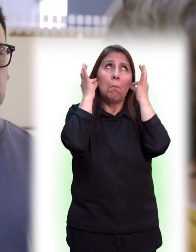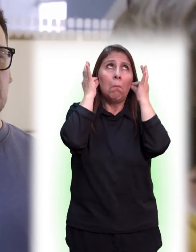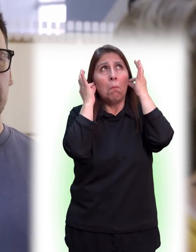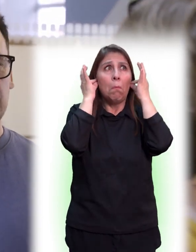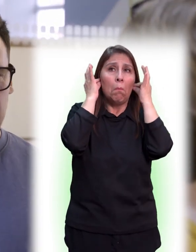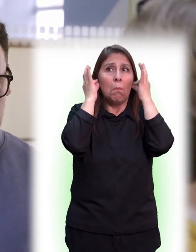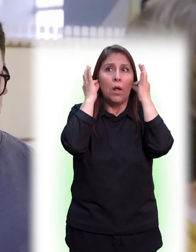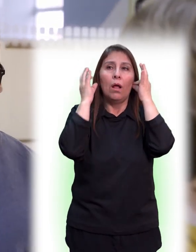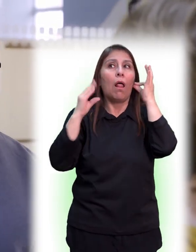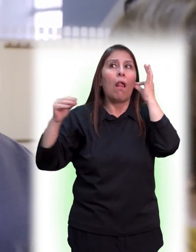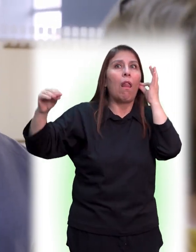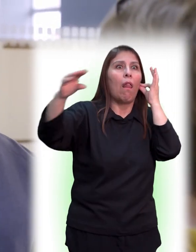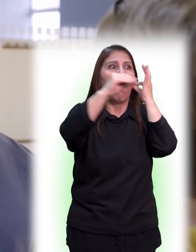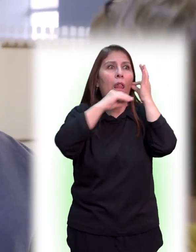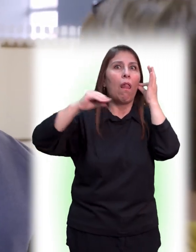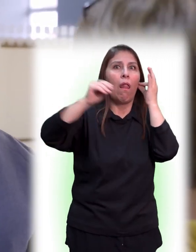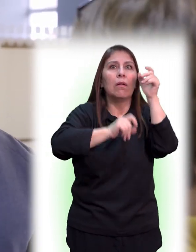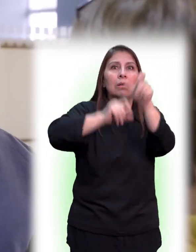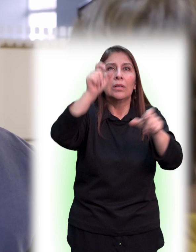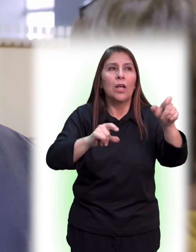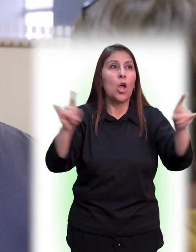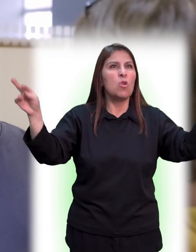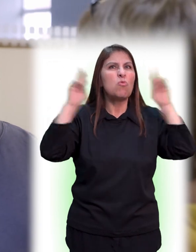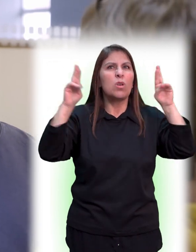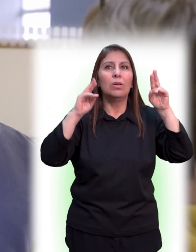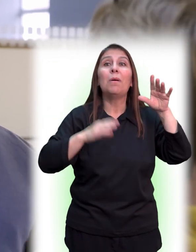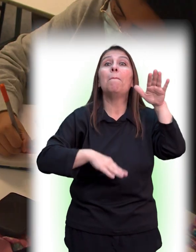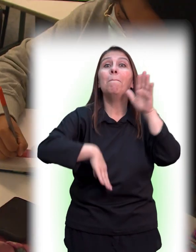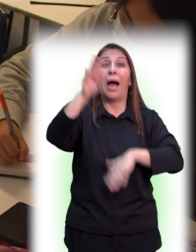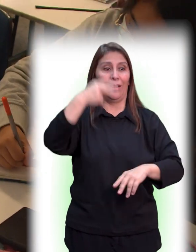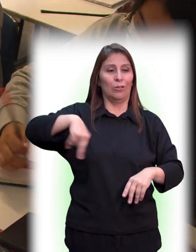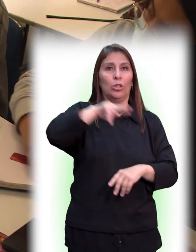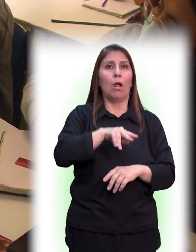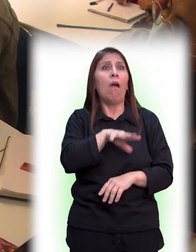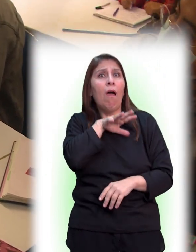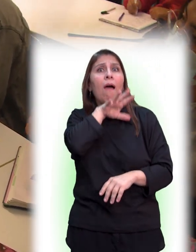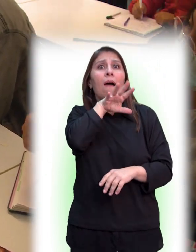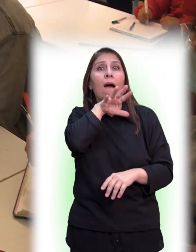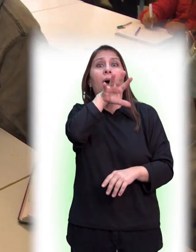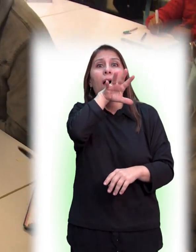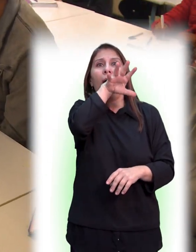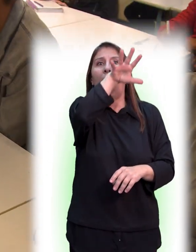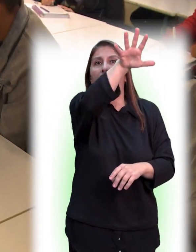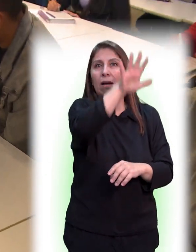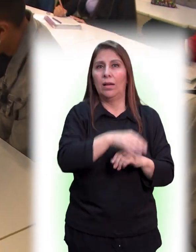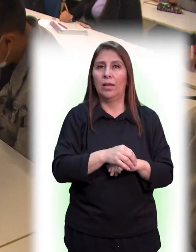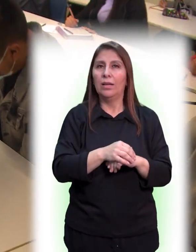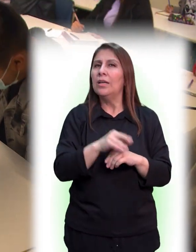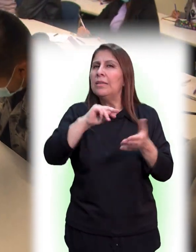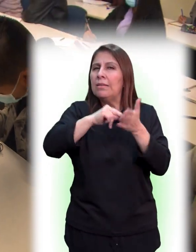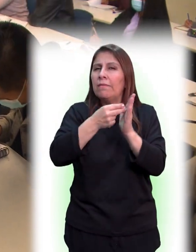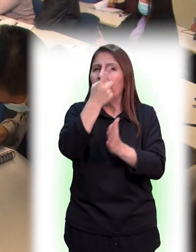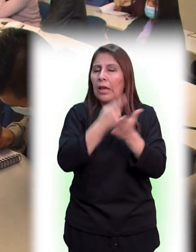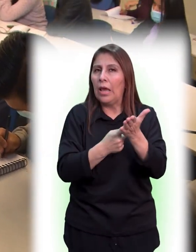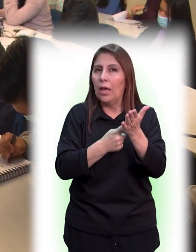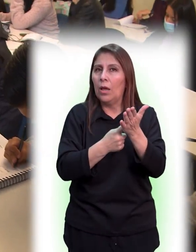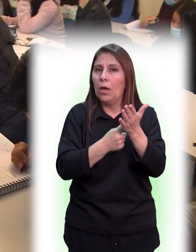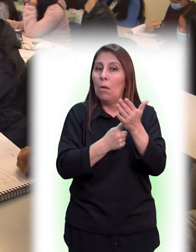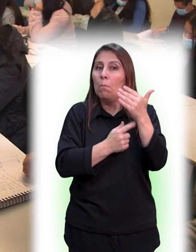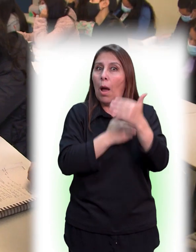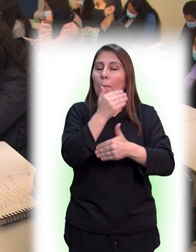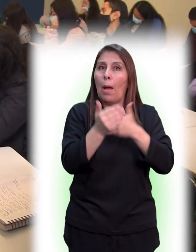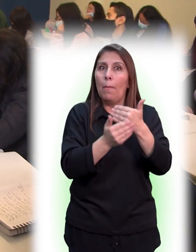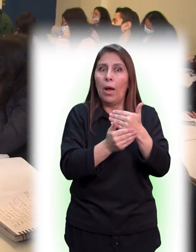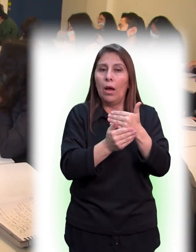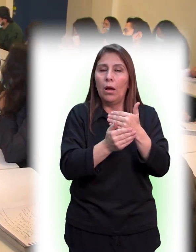lo mencioné, con el habla del otro. Entonces, cada vez estamos gritando más, y eso está haciendo también que